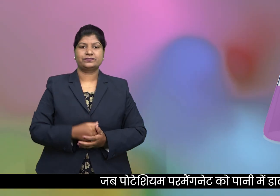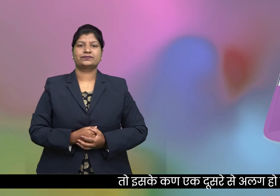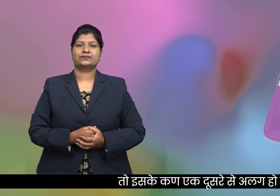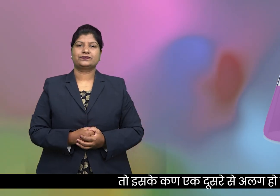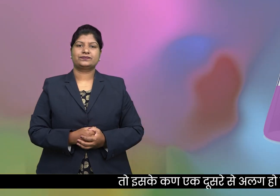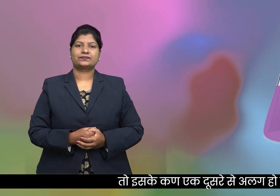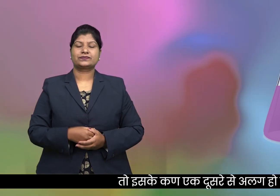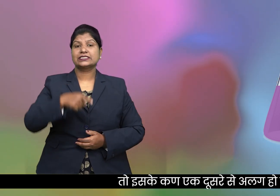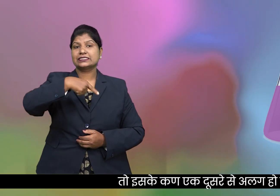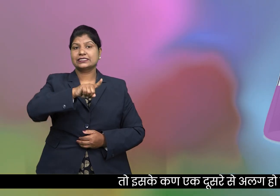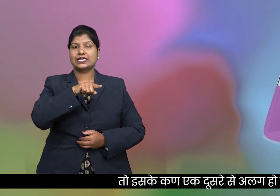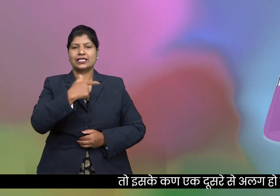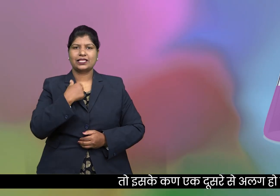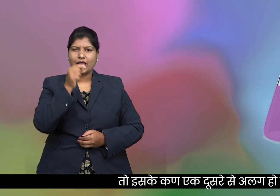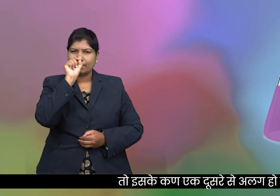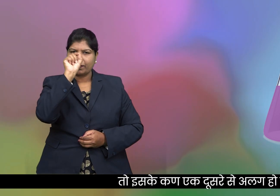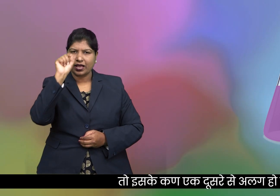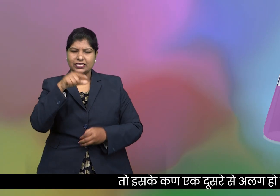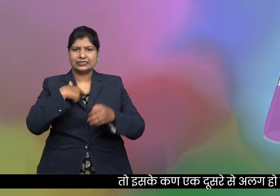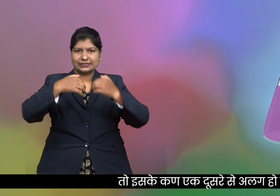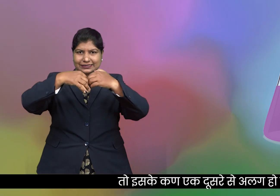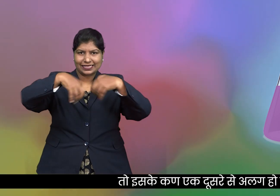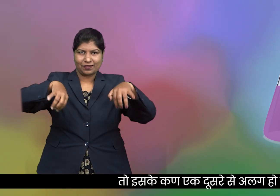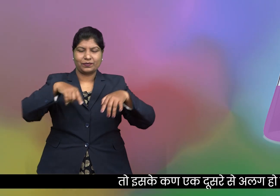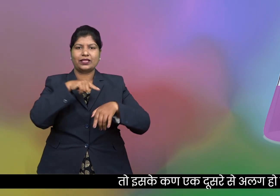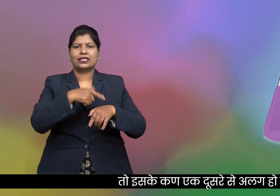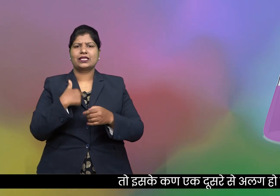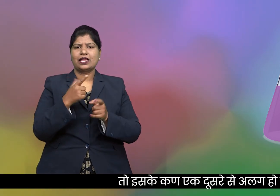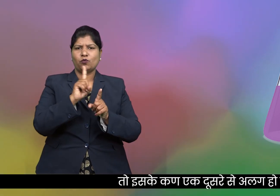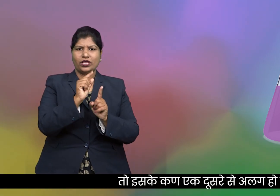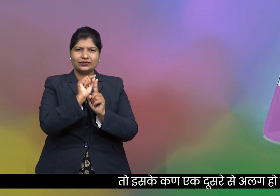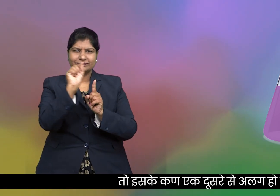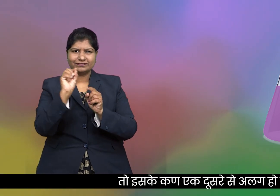तो इसके कण एक दूसरे से अलग हो जाते हैं।